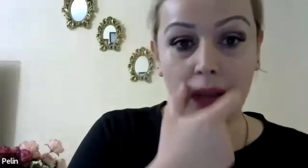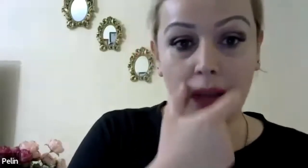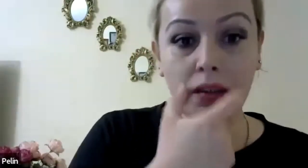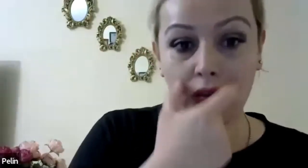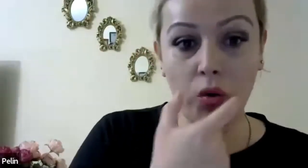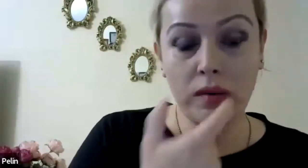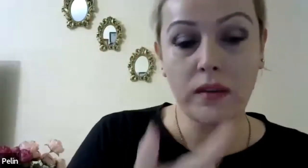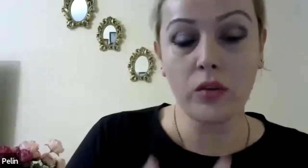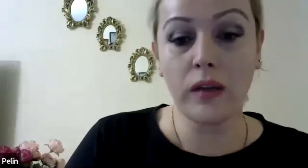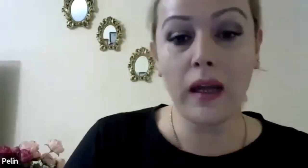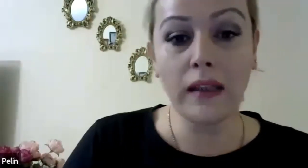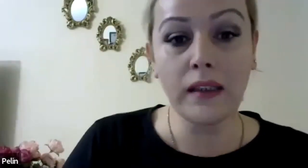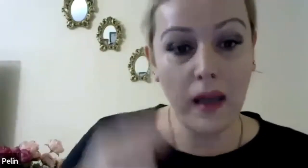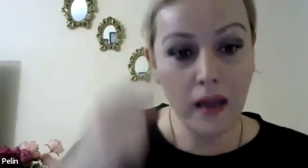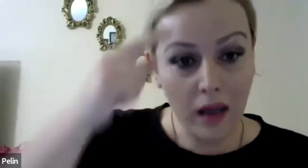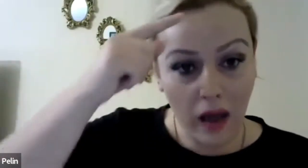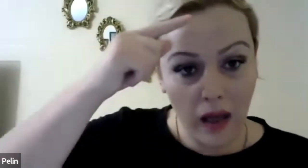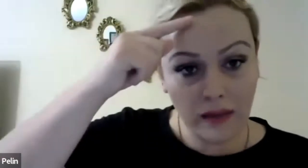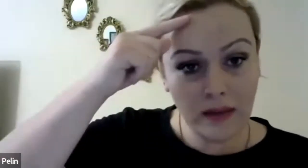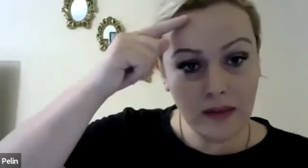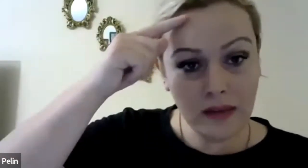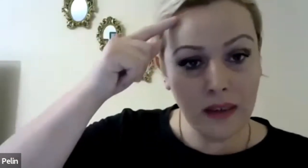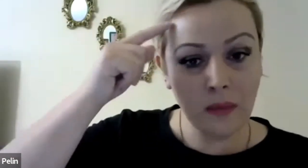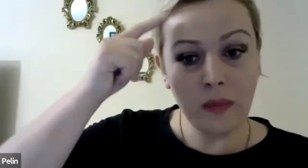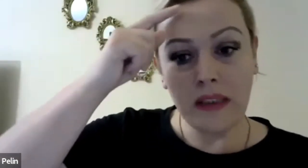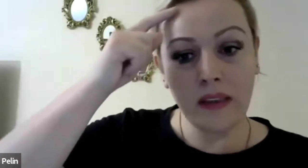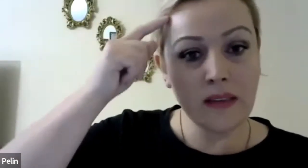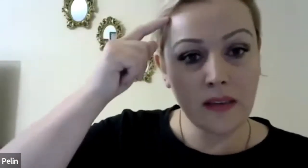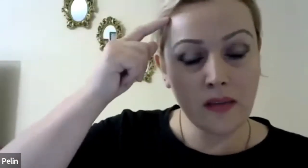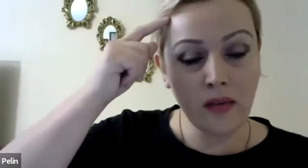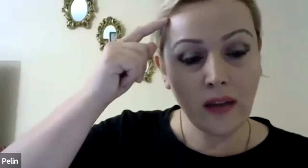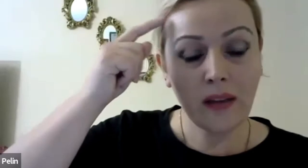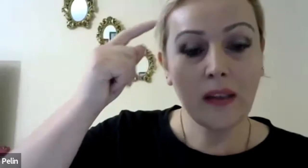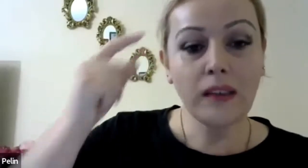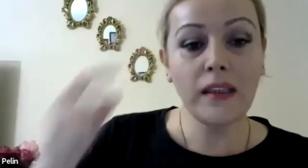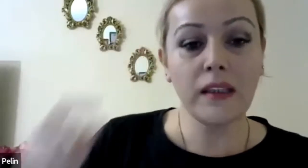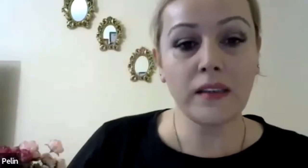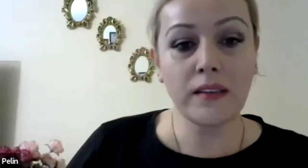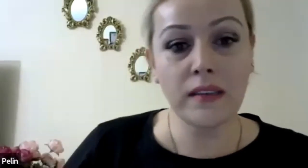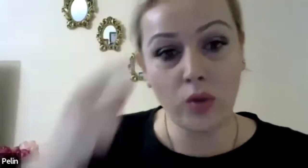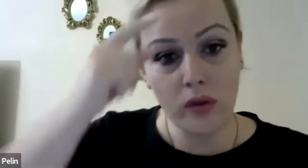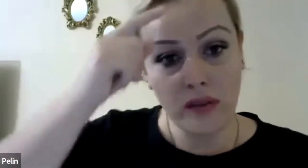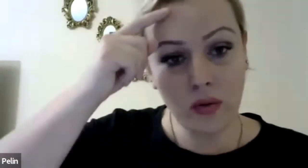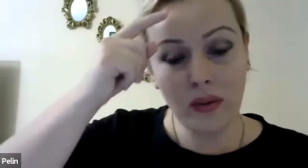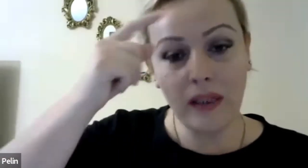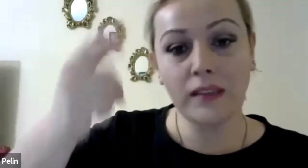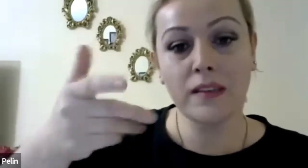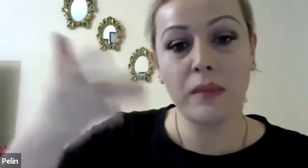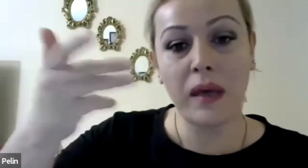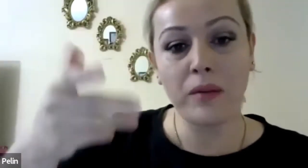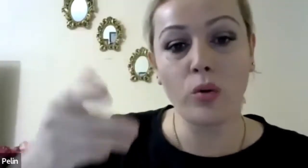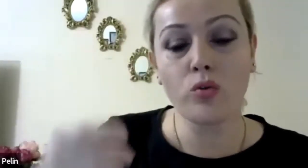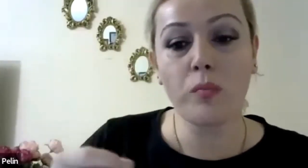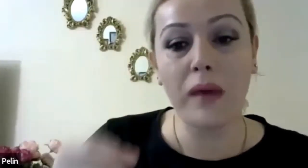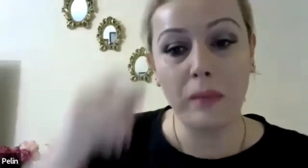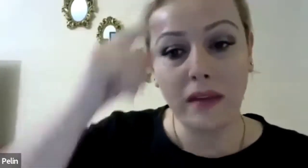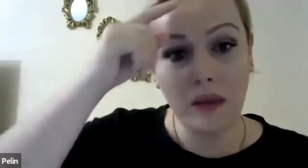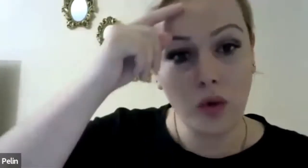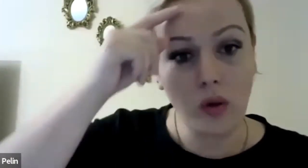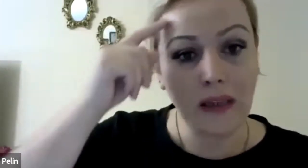bıyığınızı gösteriyorlar. Ya da alnınızda diyelim ki bir yara iziniz var. Yine yara izinizi gösteriyorlar. Adınız Mehmet olsun. Mehmet demiyorlar da